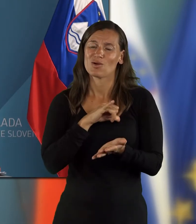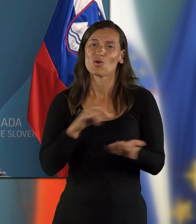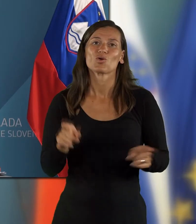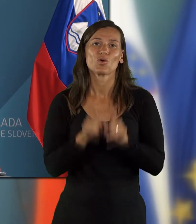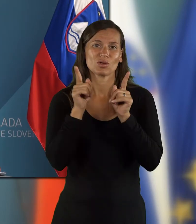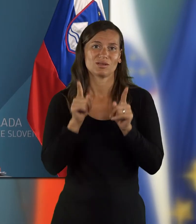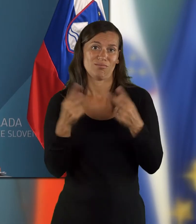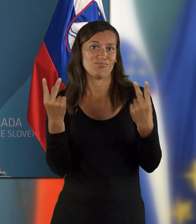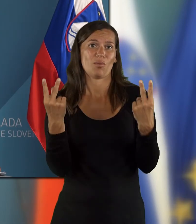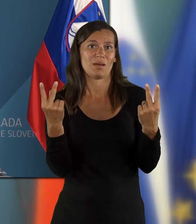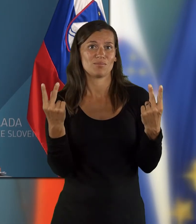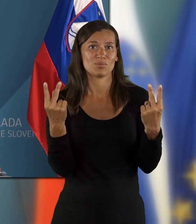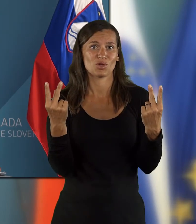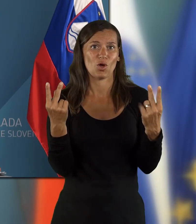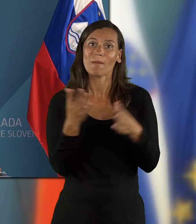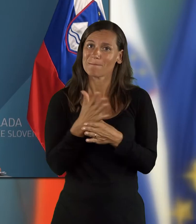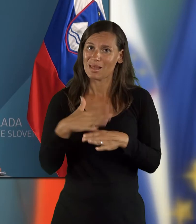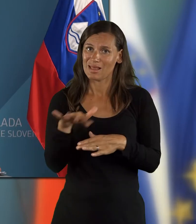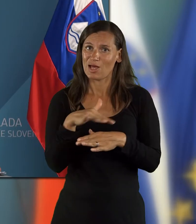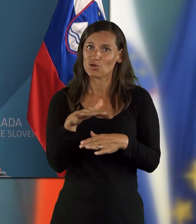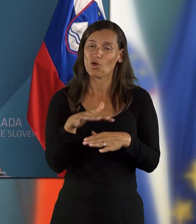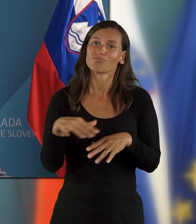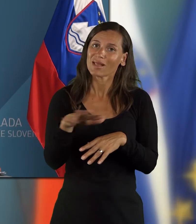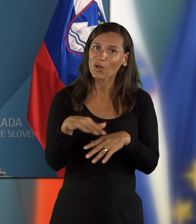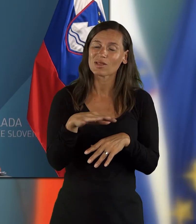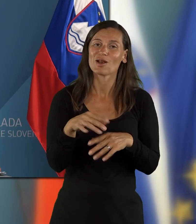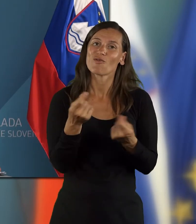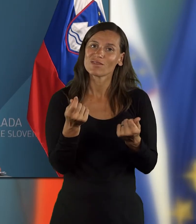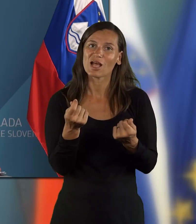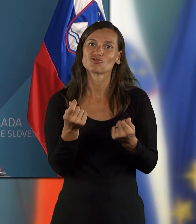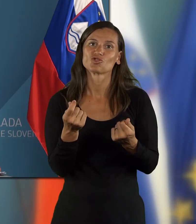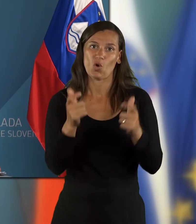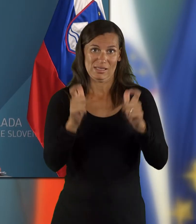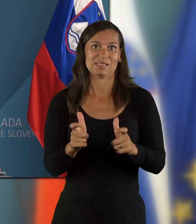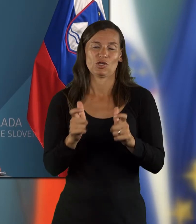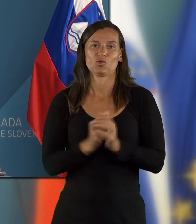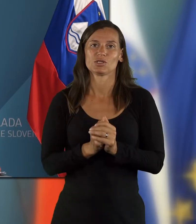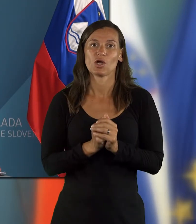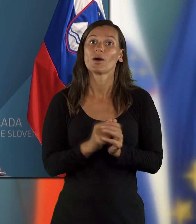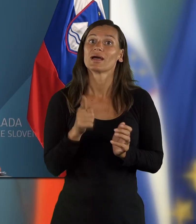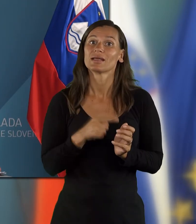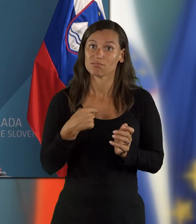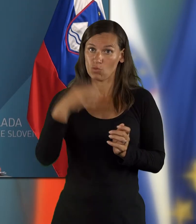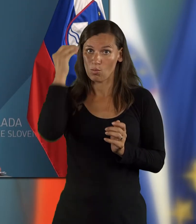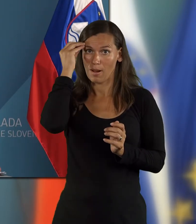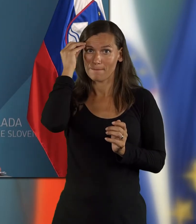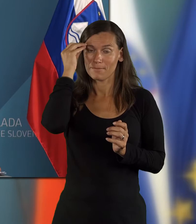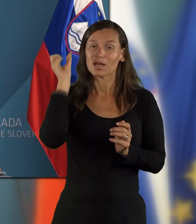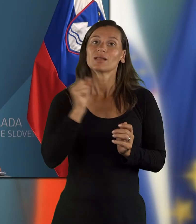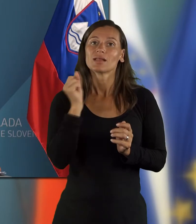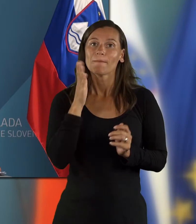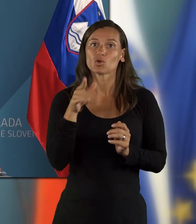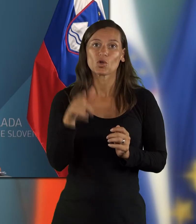utrdil banko kot pomembno mednarodno regionalno finančno inštitucijo.